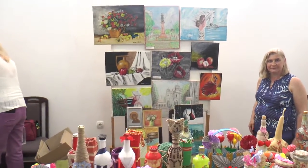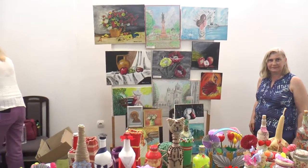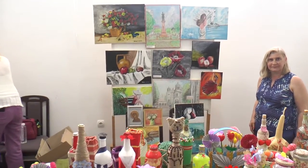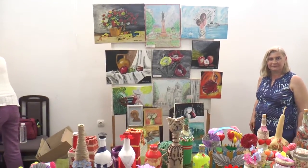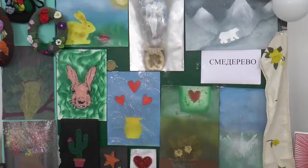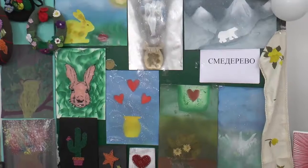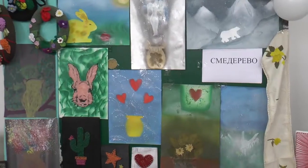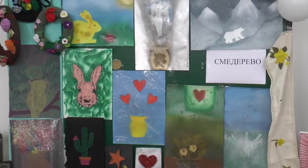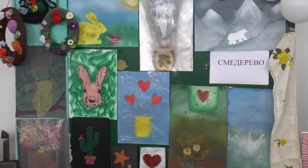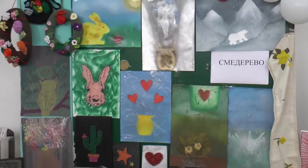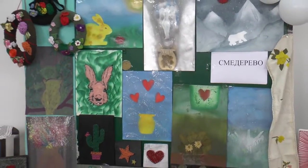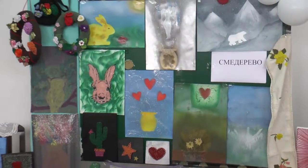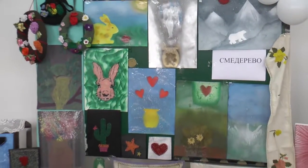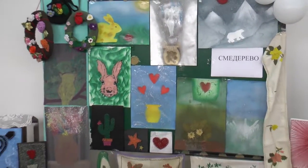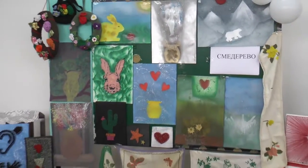izložbu?